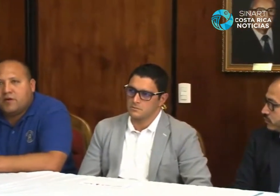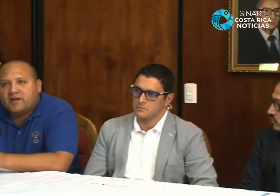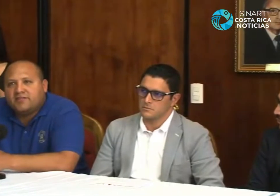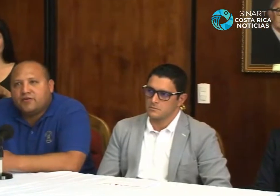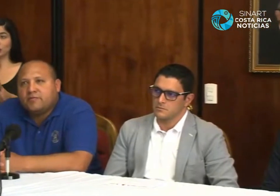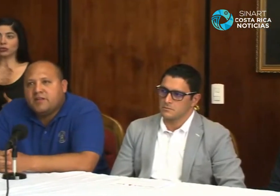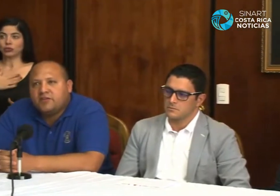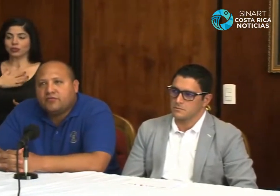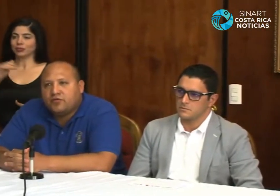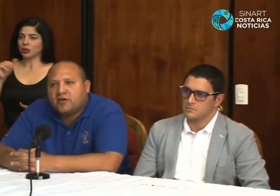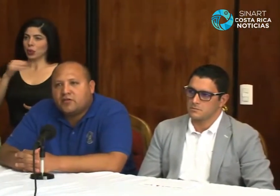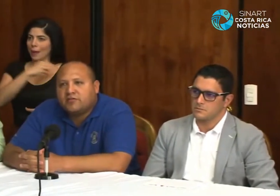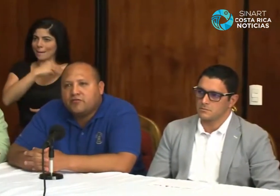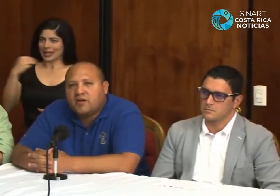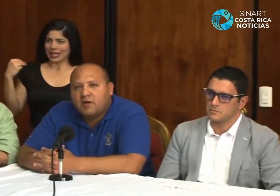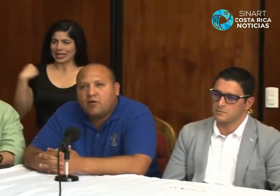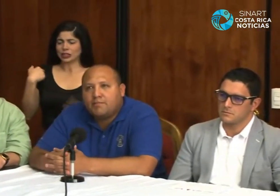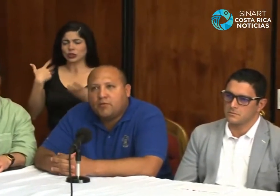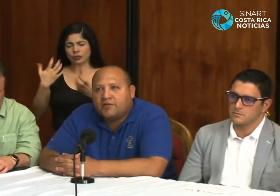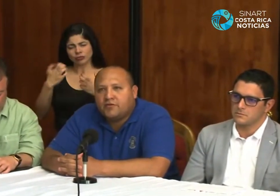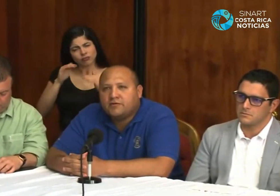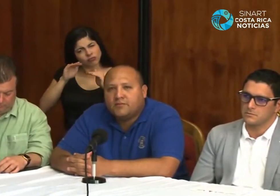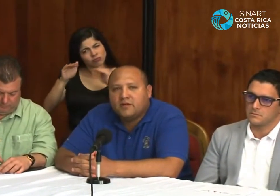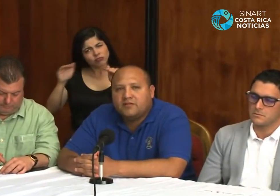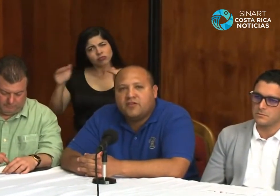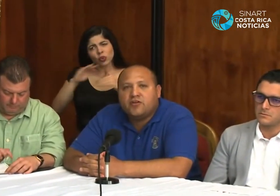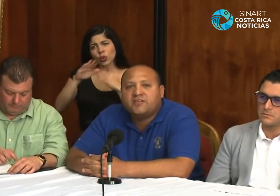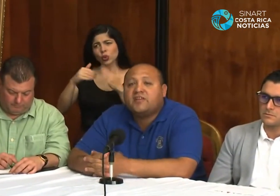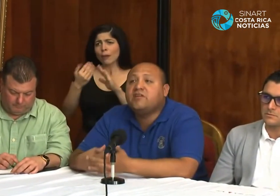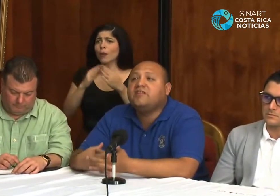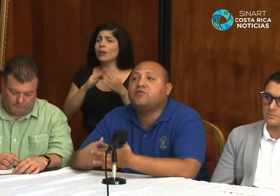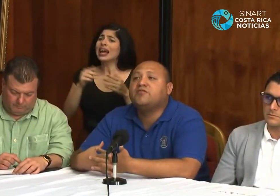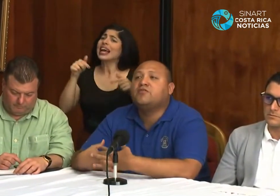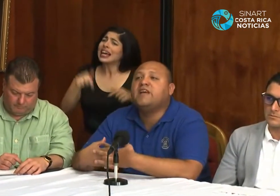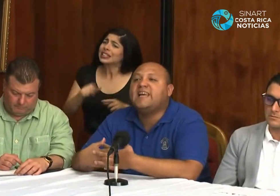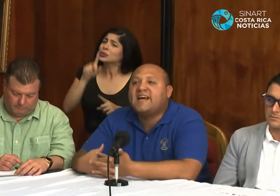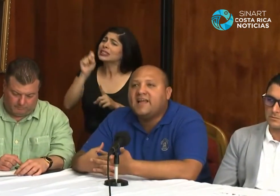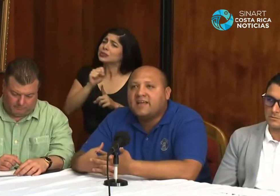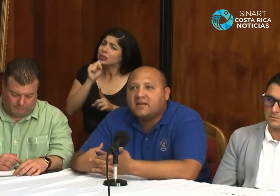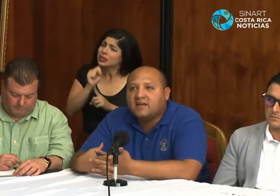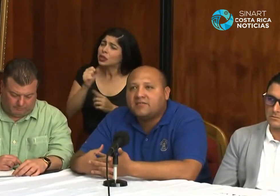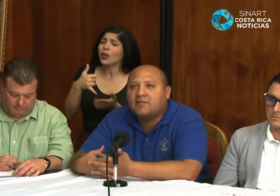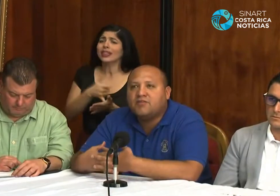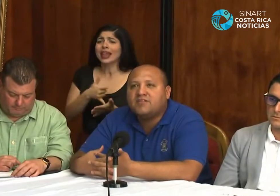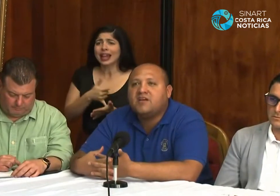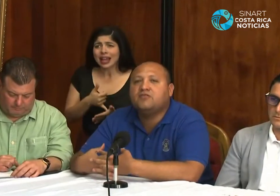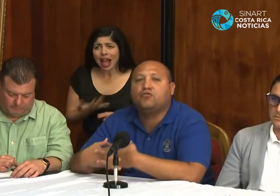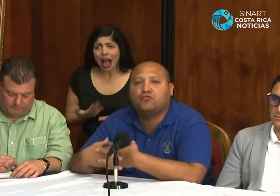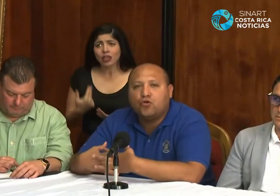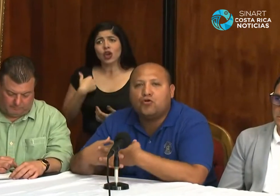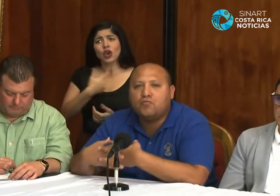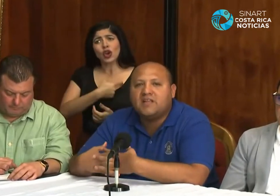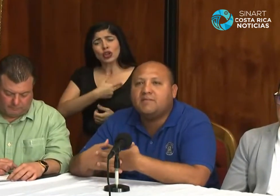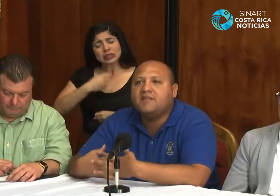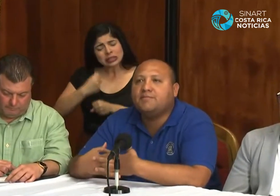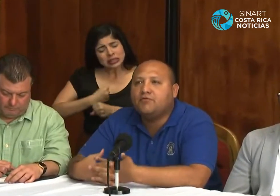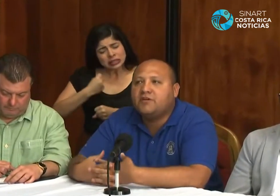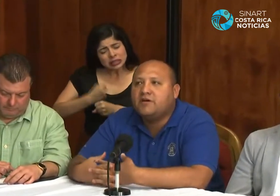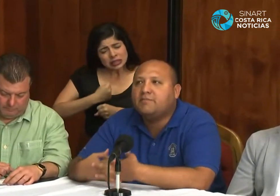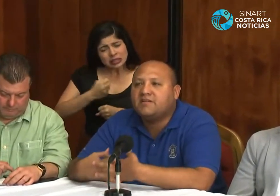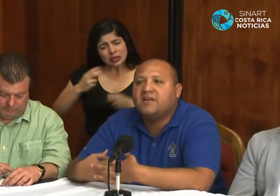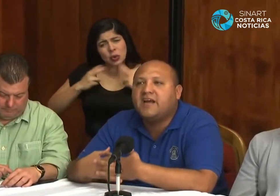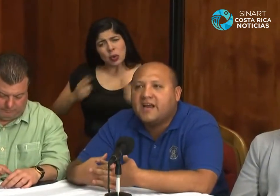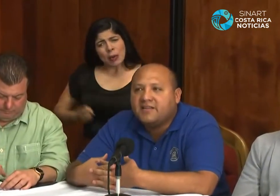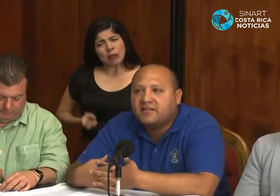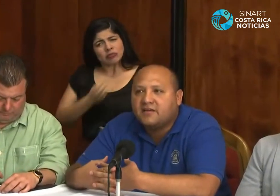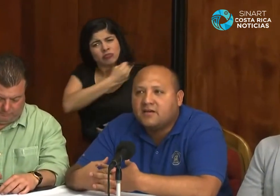Primeramente, yo, igual que el señor ministro, yo le quiero hacer un llamado a la población. Señores, esta es una situación delicada. Estamos haciendo todo lo humanamente